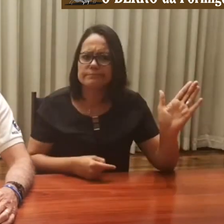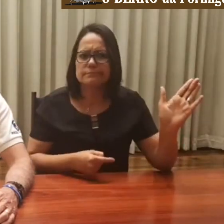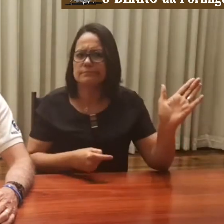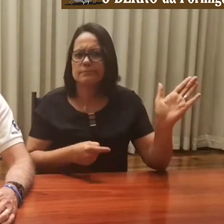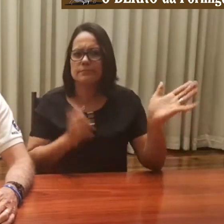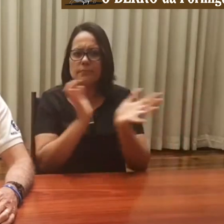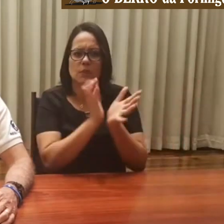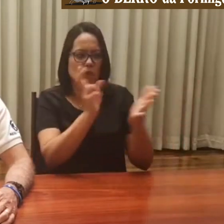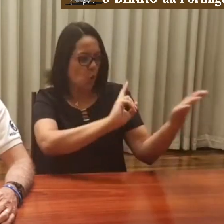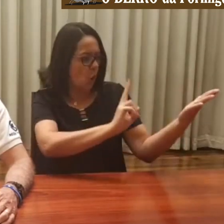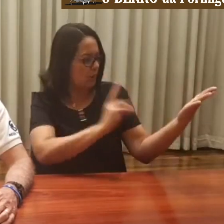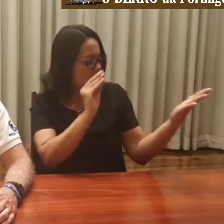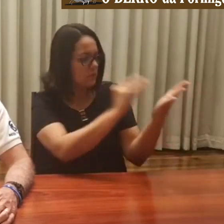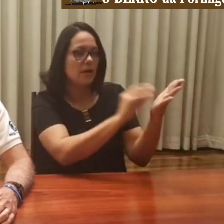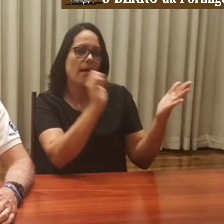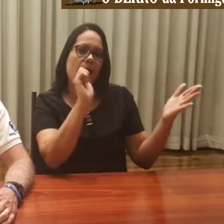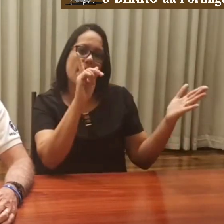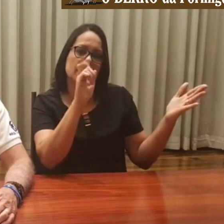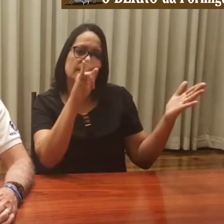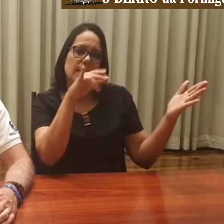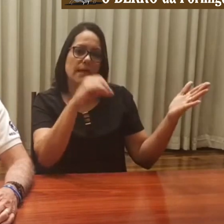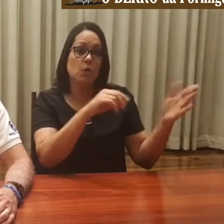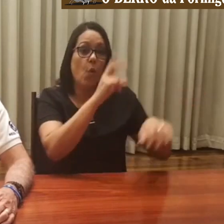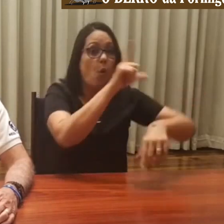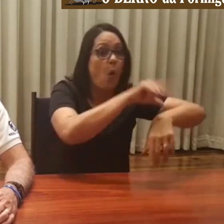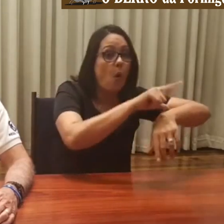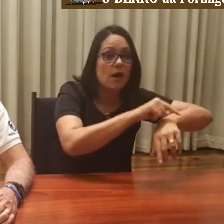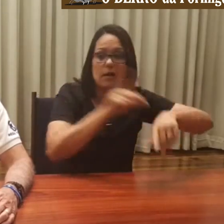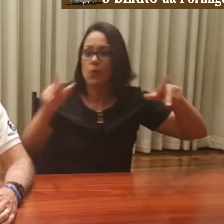na guarda lá da Câmara dos Deputados. E mais ainda,